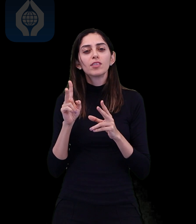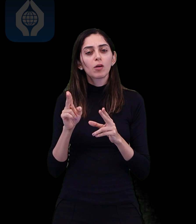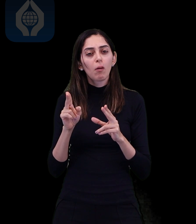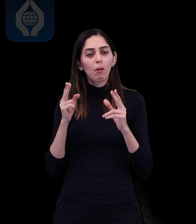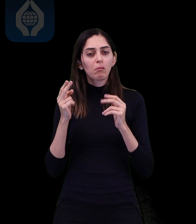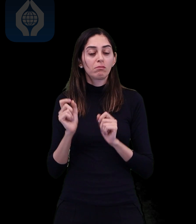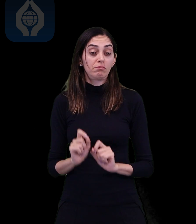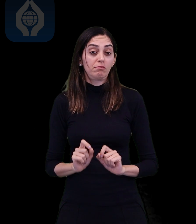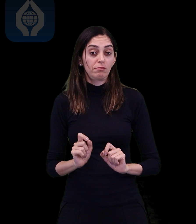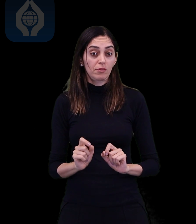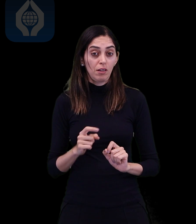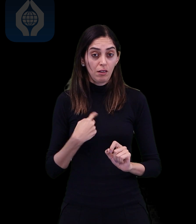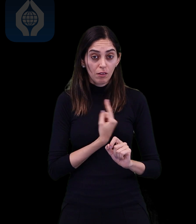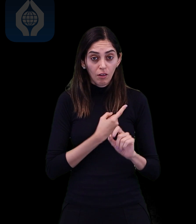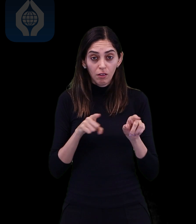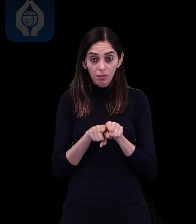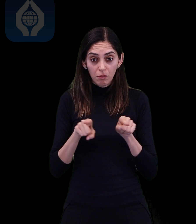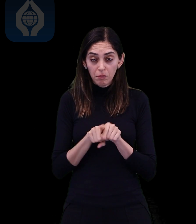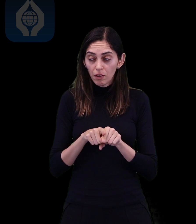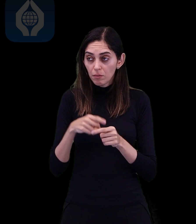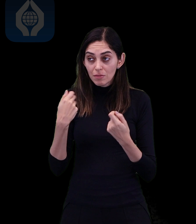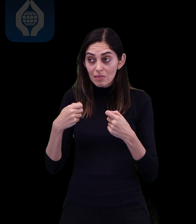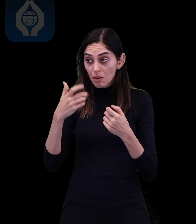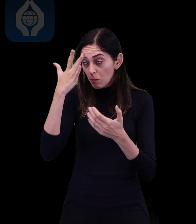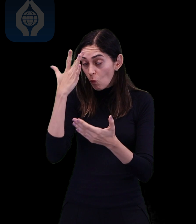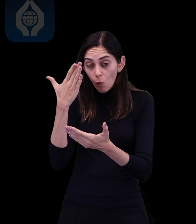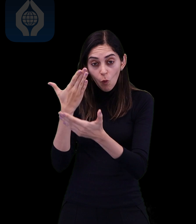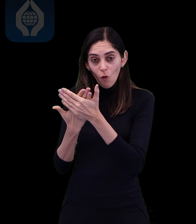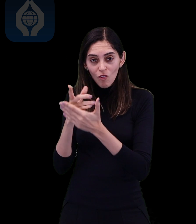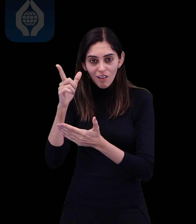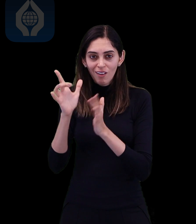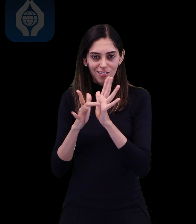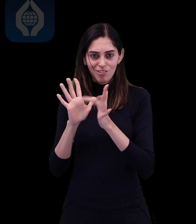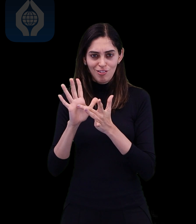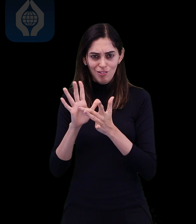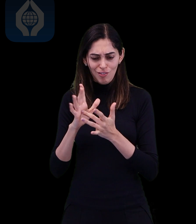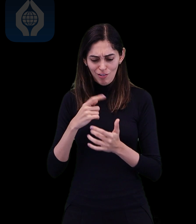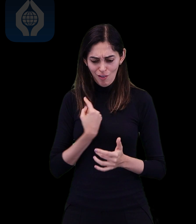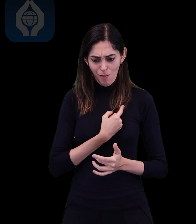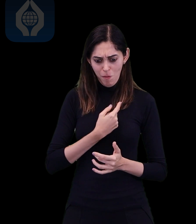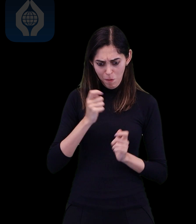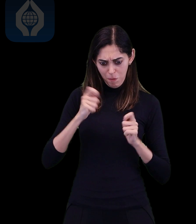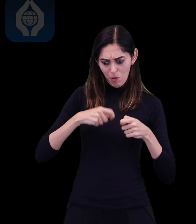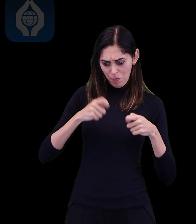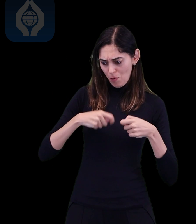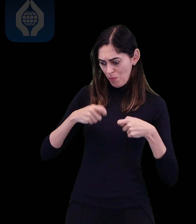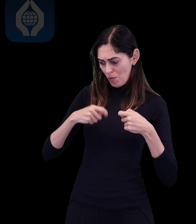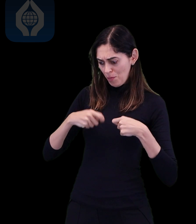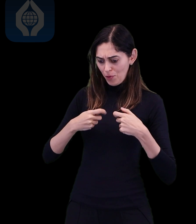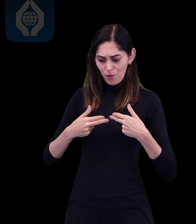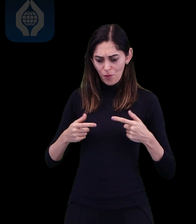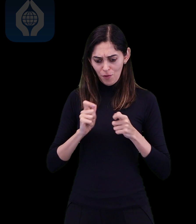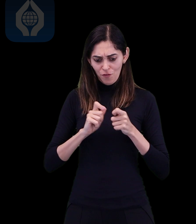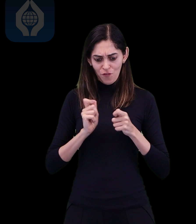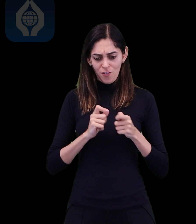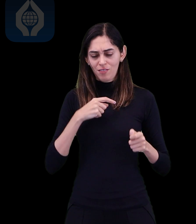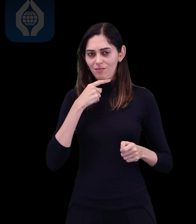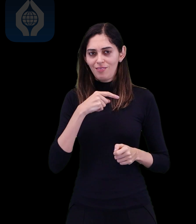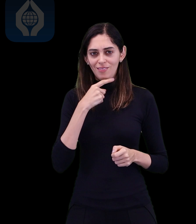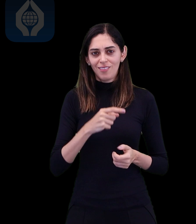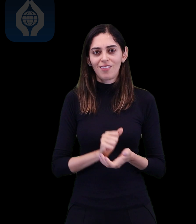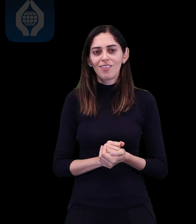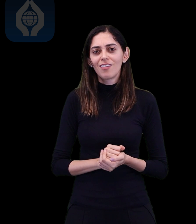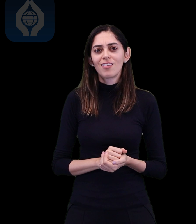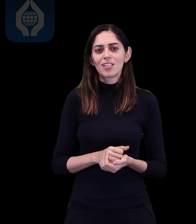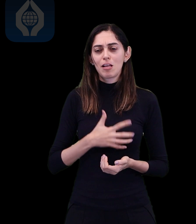Somente Ele pode nos libertar da morte e nos tornar aceitáveis a Deus. Não podemos fazer coisa alguma para agradar a Deus, nem